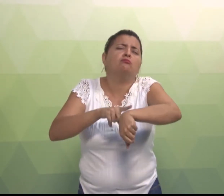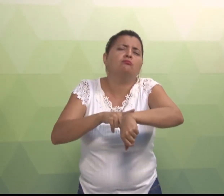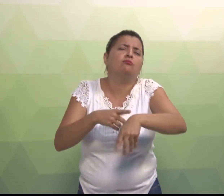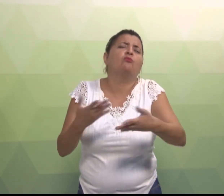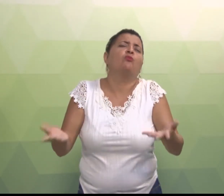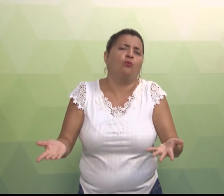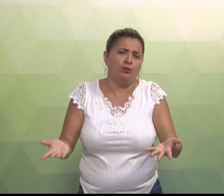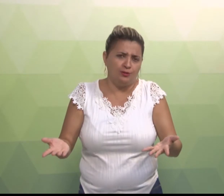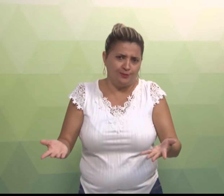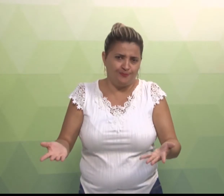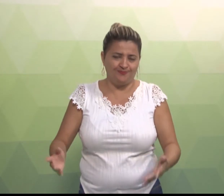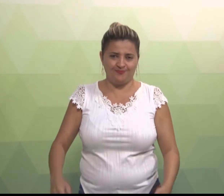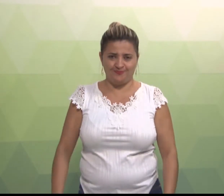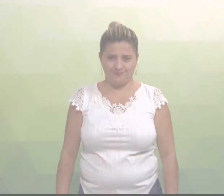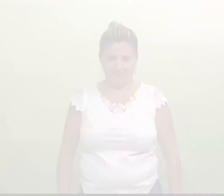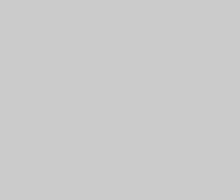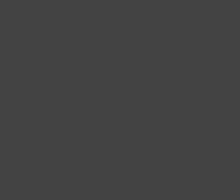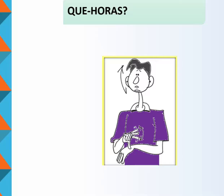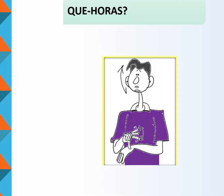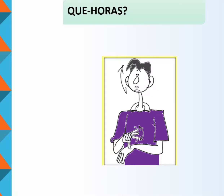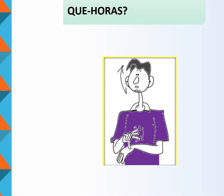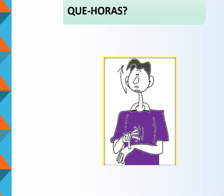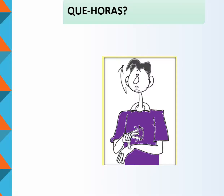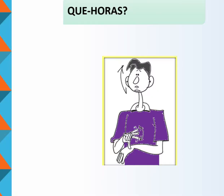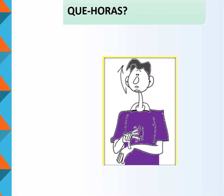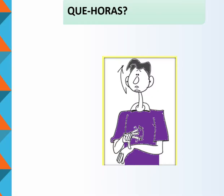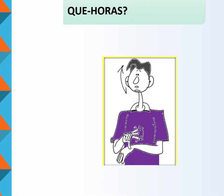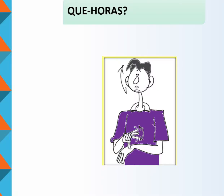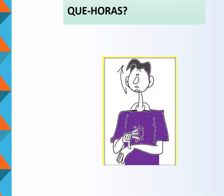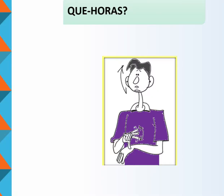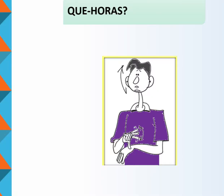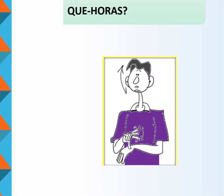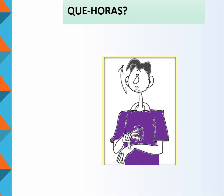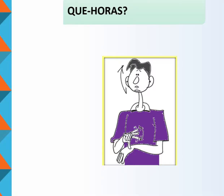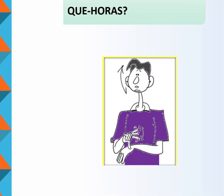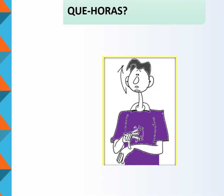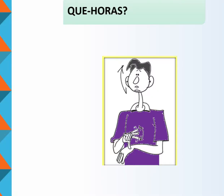agora, quantas horas são?